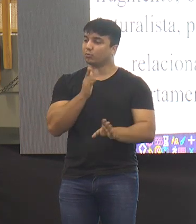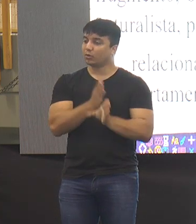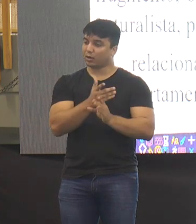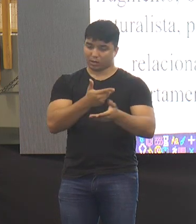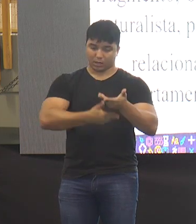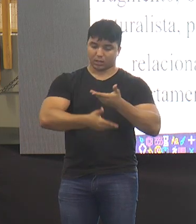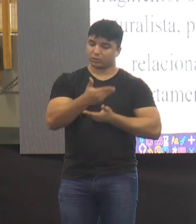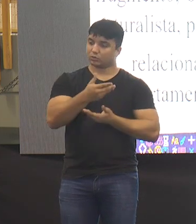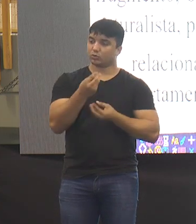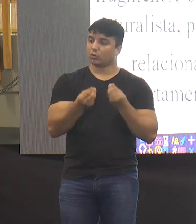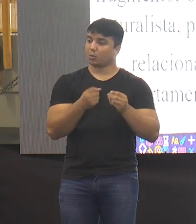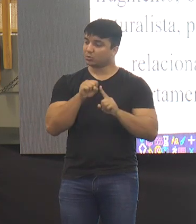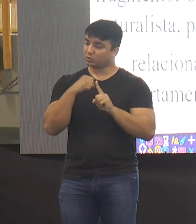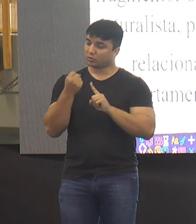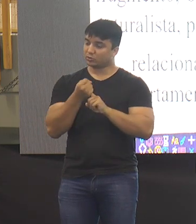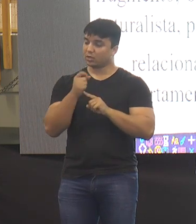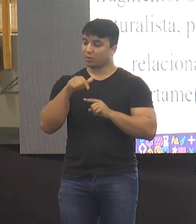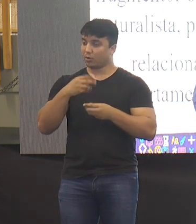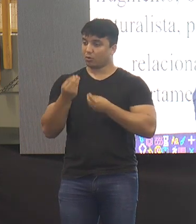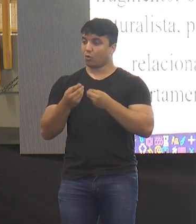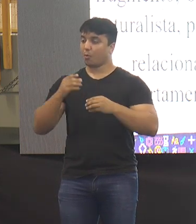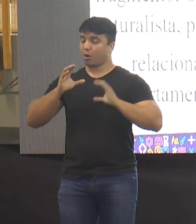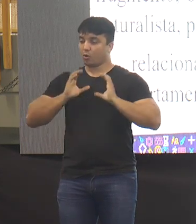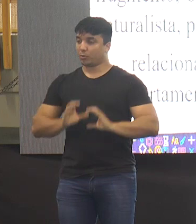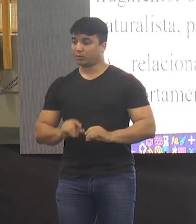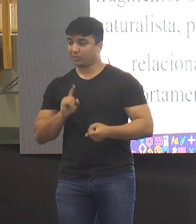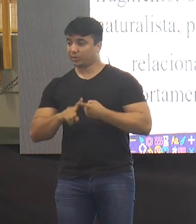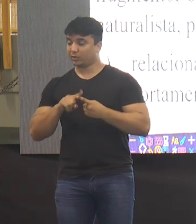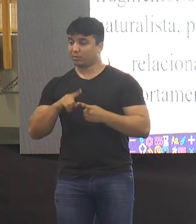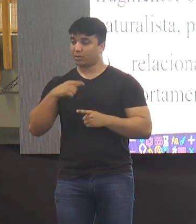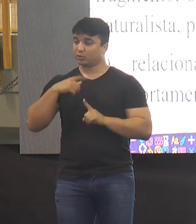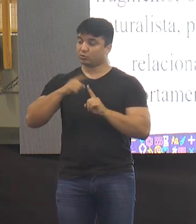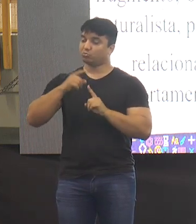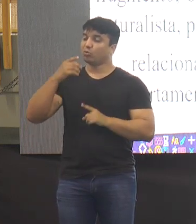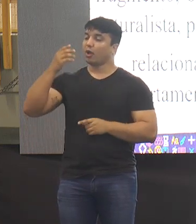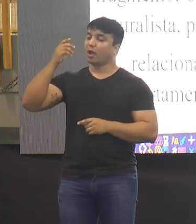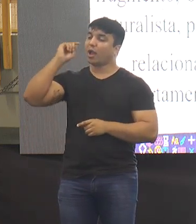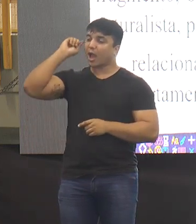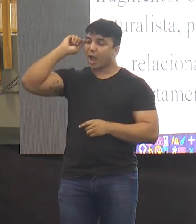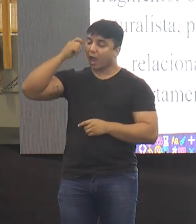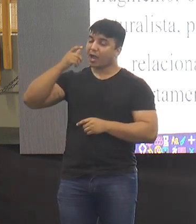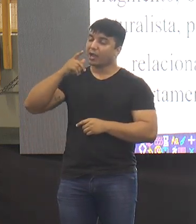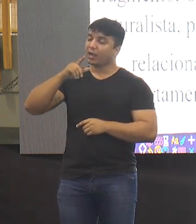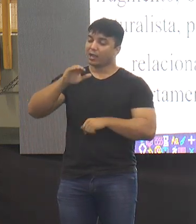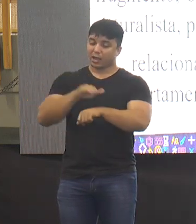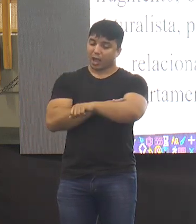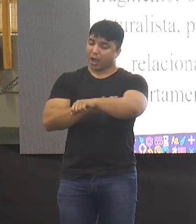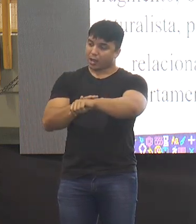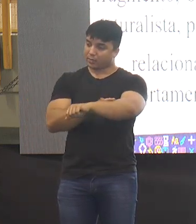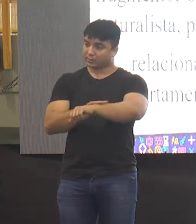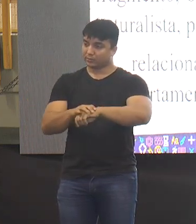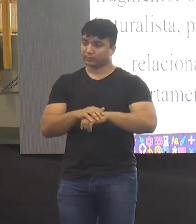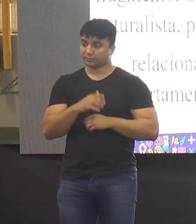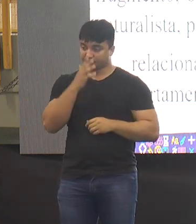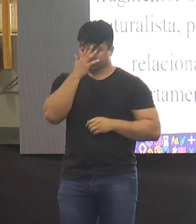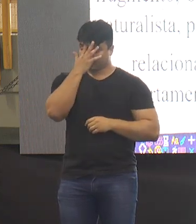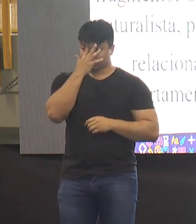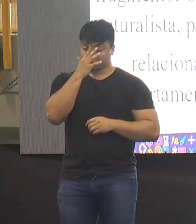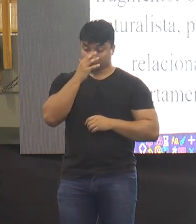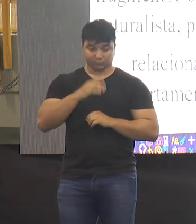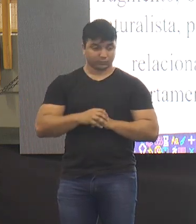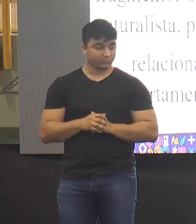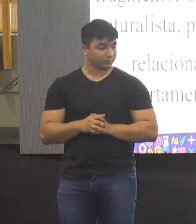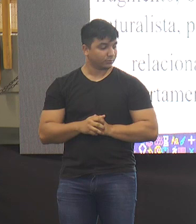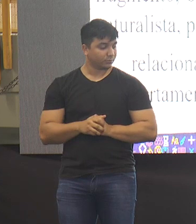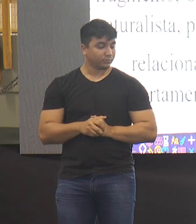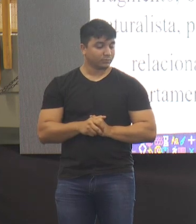relaciona a posição social a padrões de comportamento e a condições de raça. Então, item A. E aí, para a